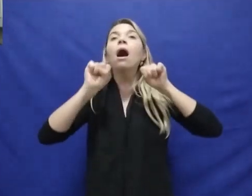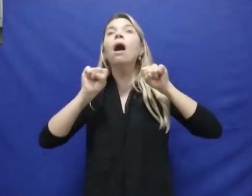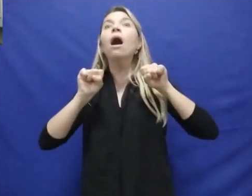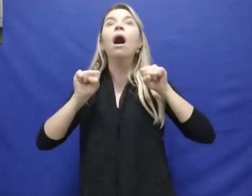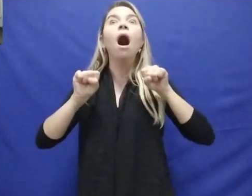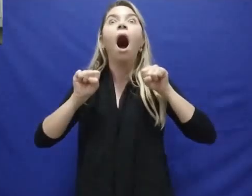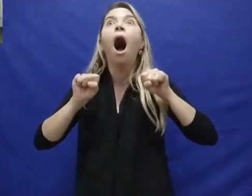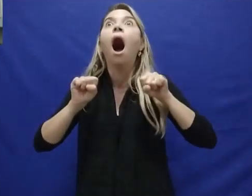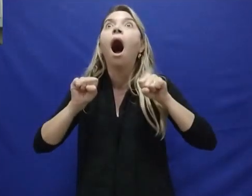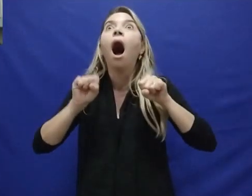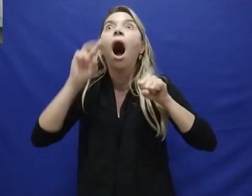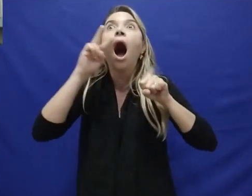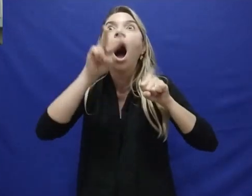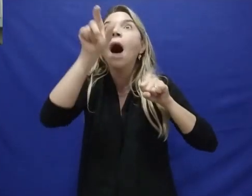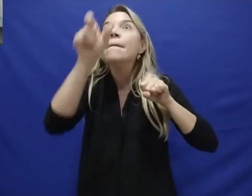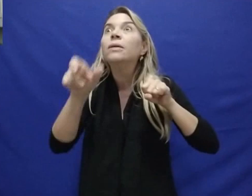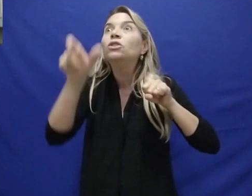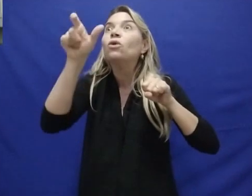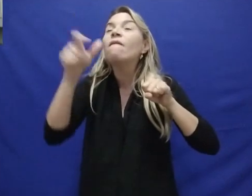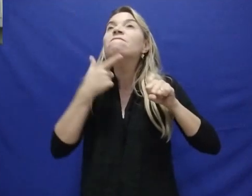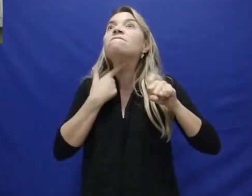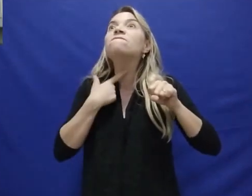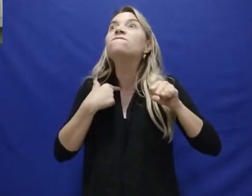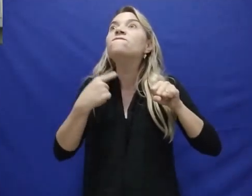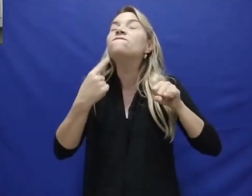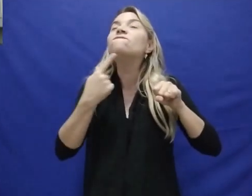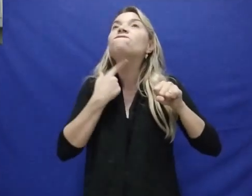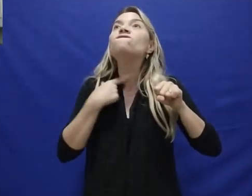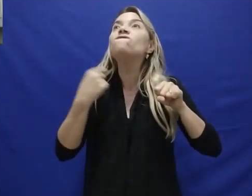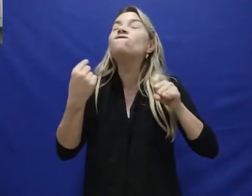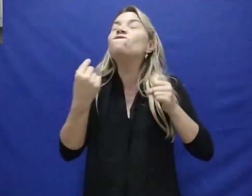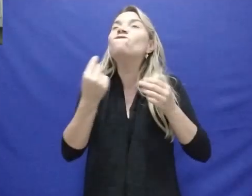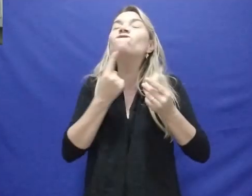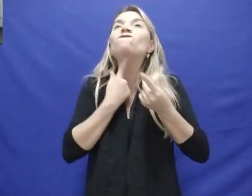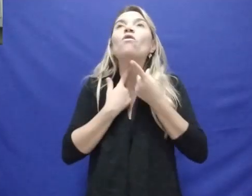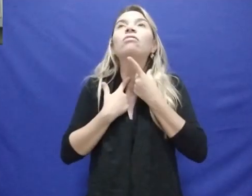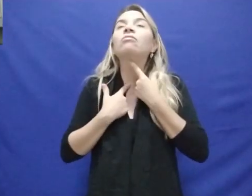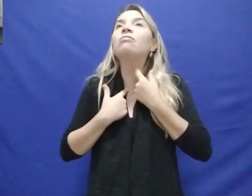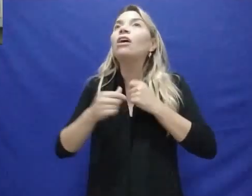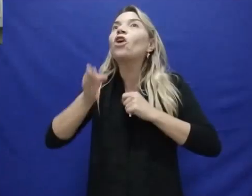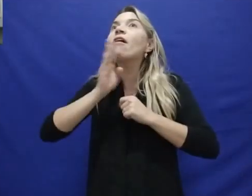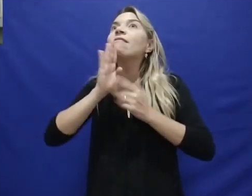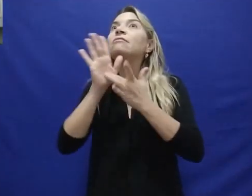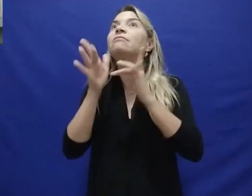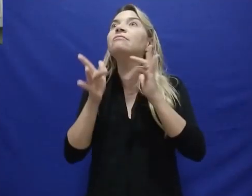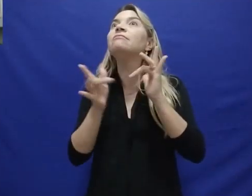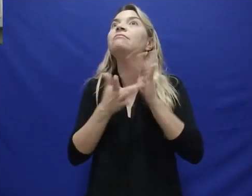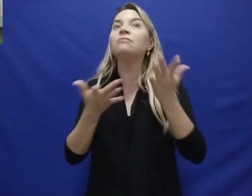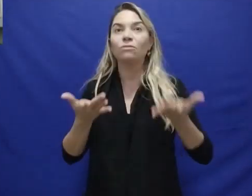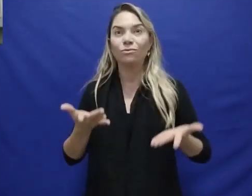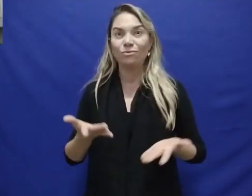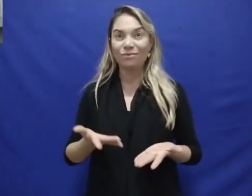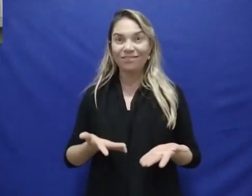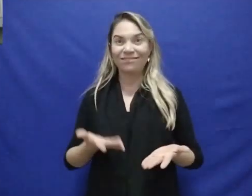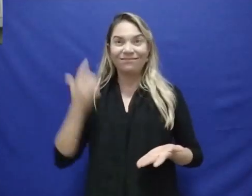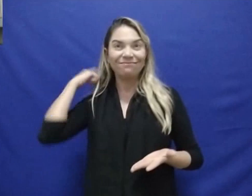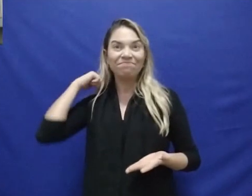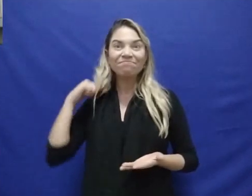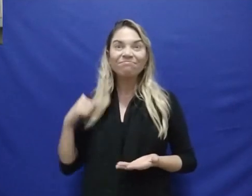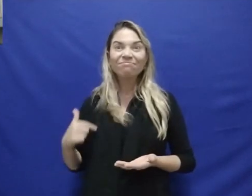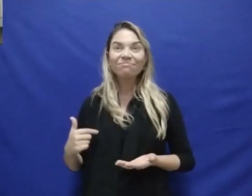questiúnculas, das nossas programações, das nossas prioridades e vermos que